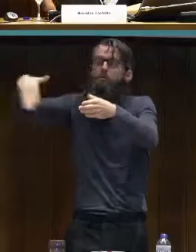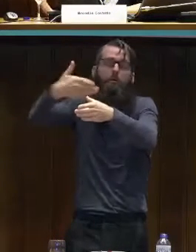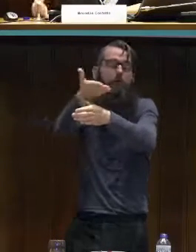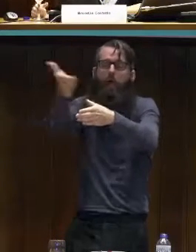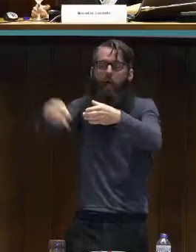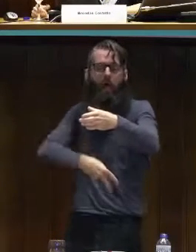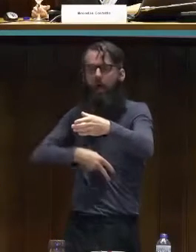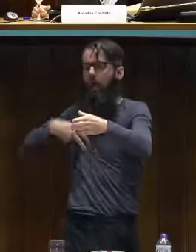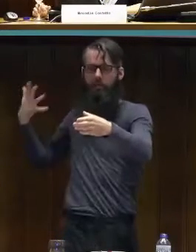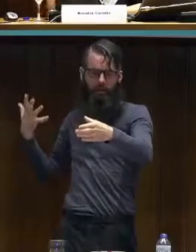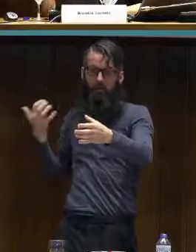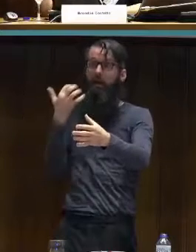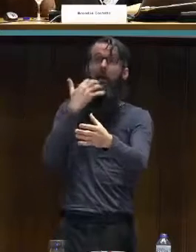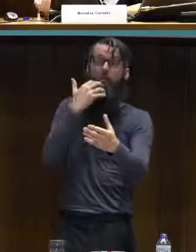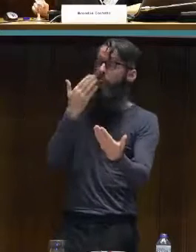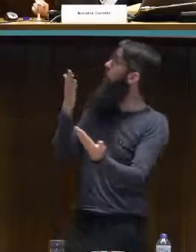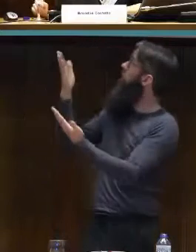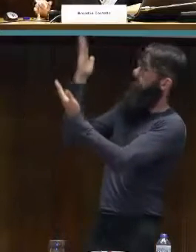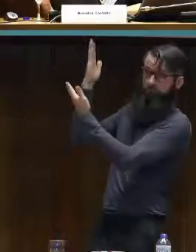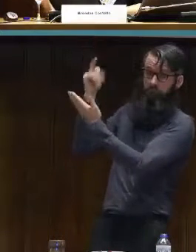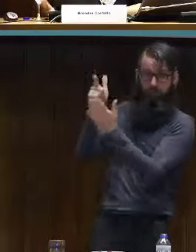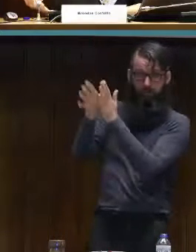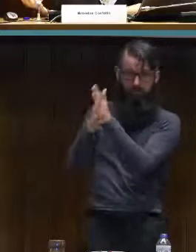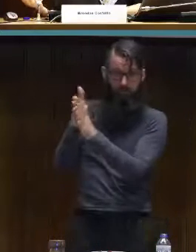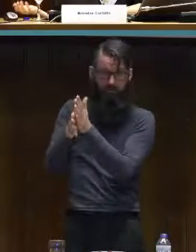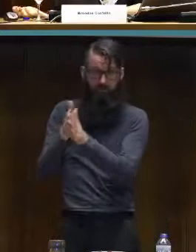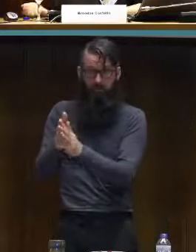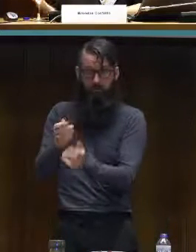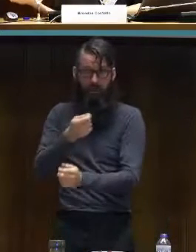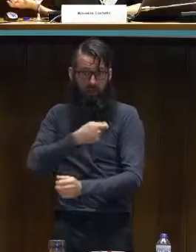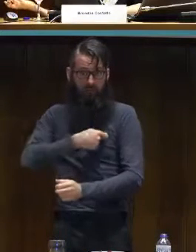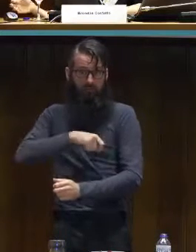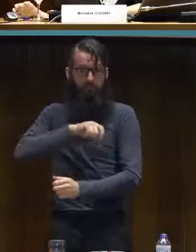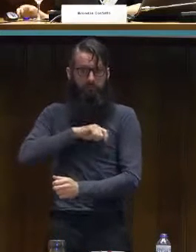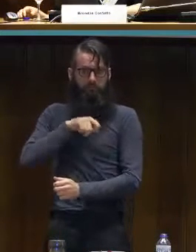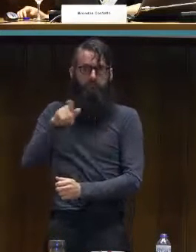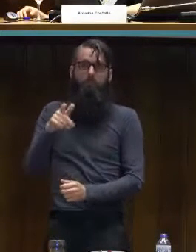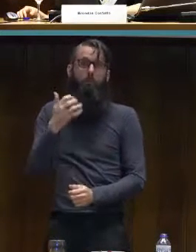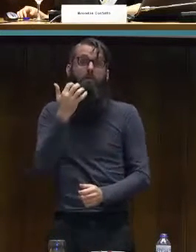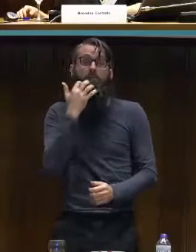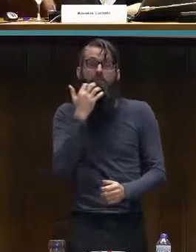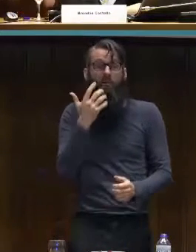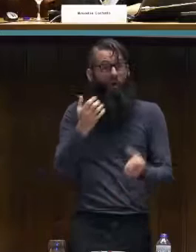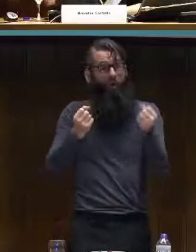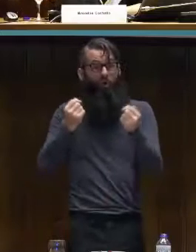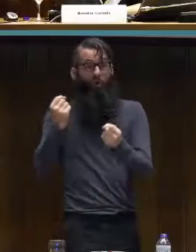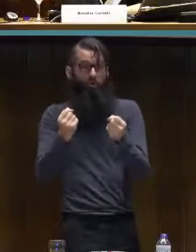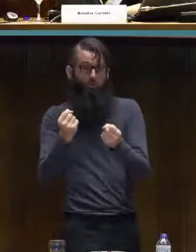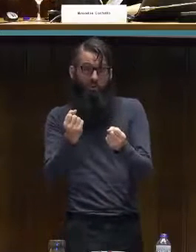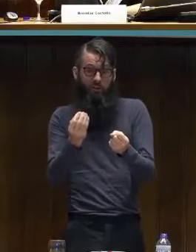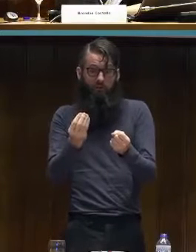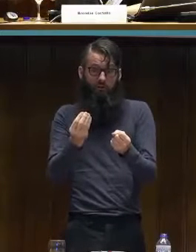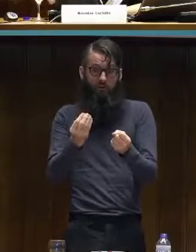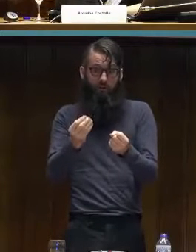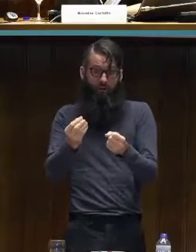Un ejemplo es el que tenéis en la diapositiva. No debes beber antes de coger el coche. ¿Sí? No hace referencia a un